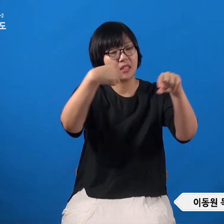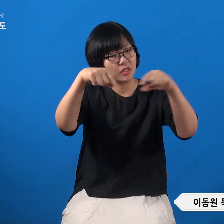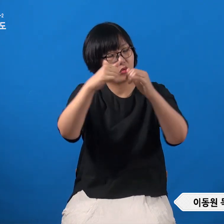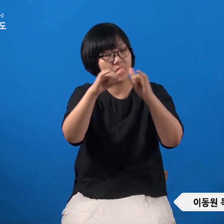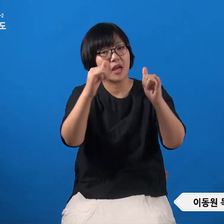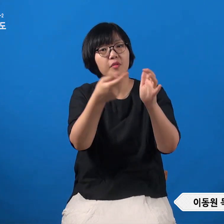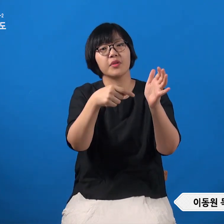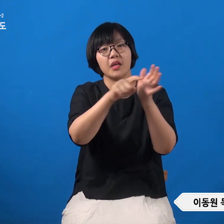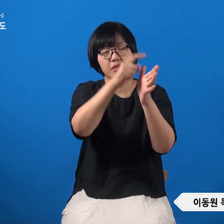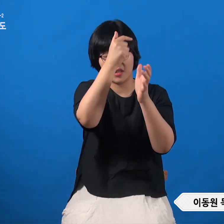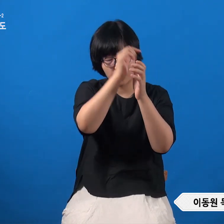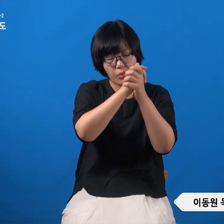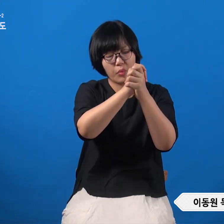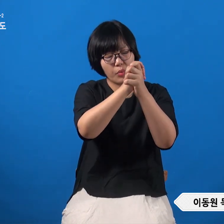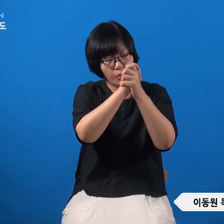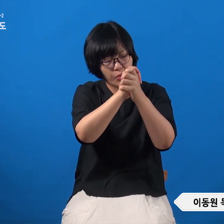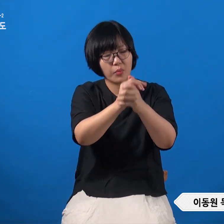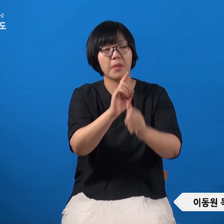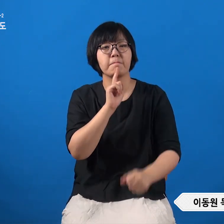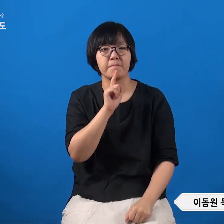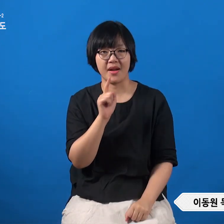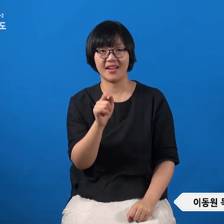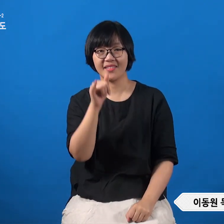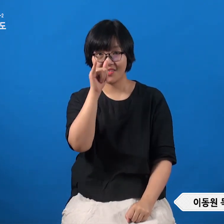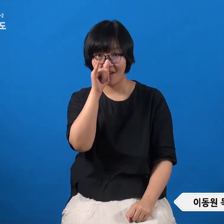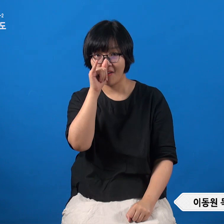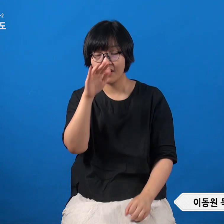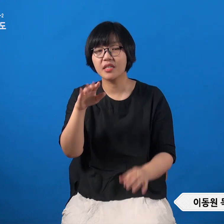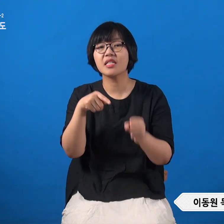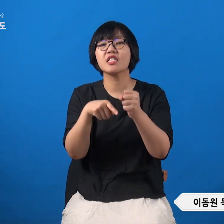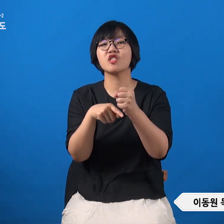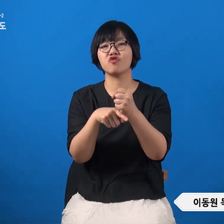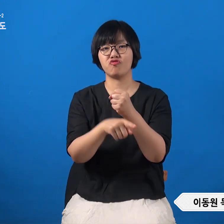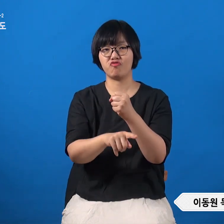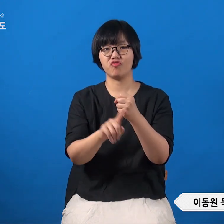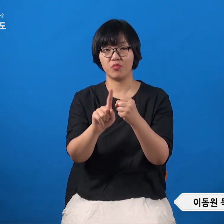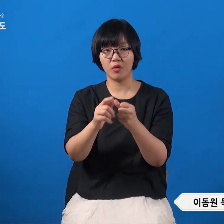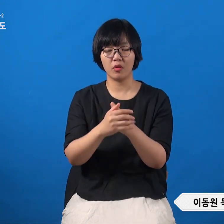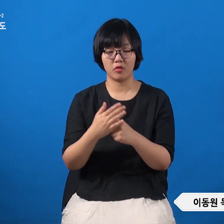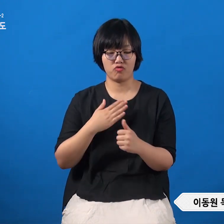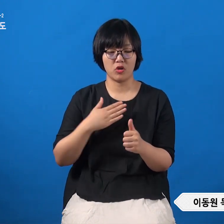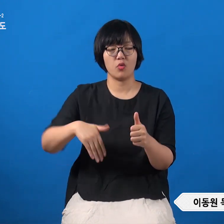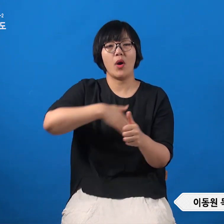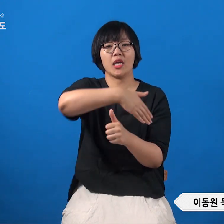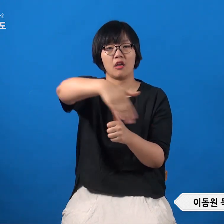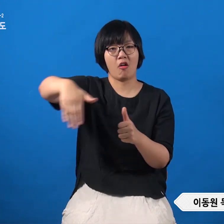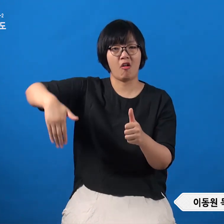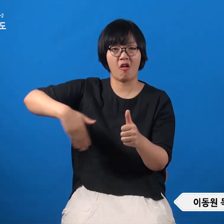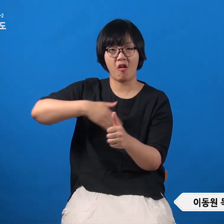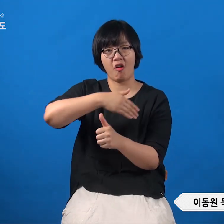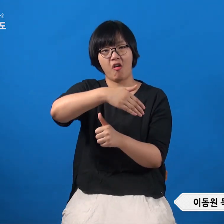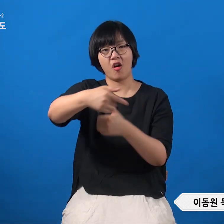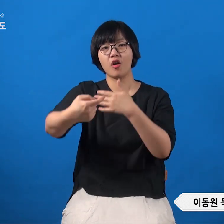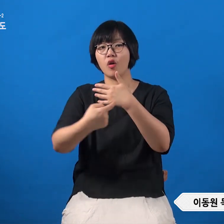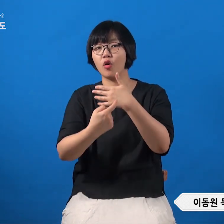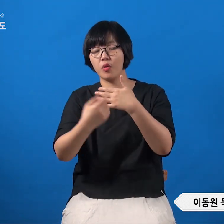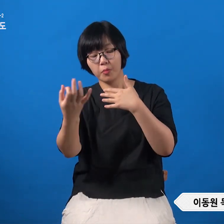이유, 그들을 위해서 기도하면 우리를 둘러싼 환경이 외적으로는